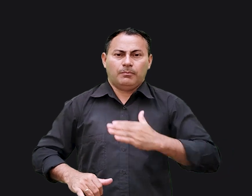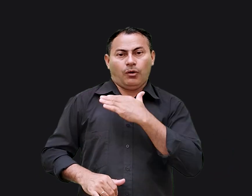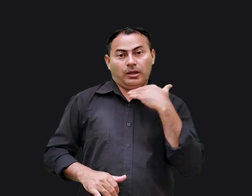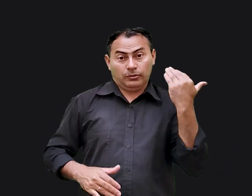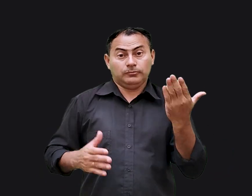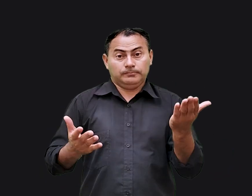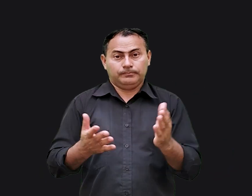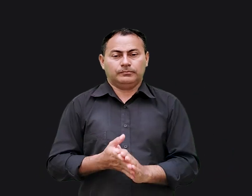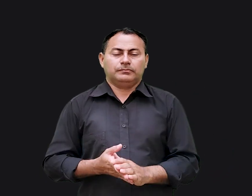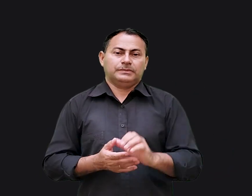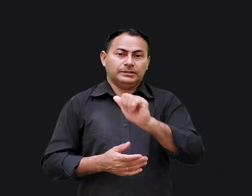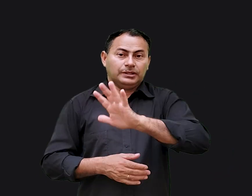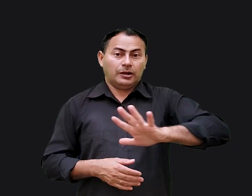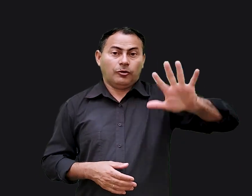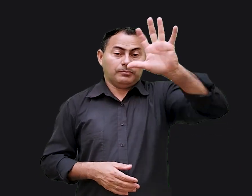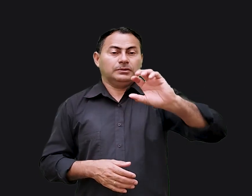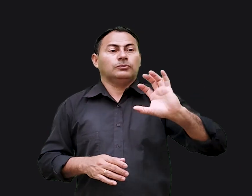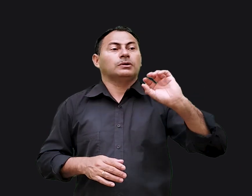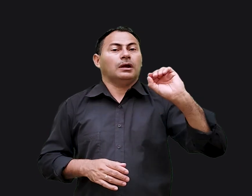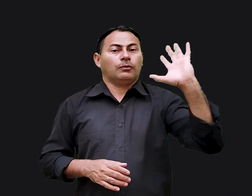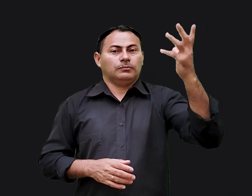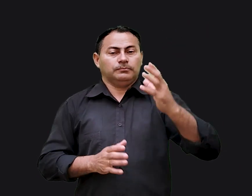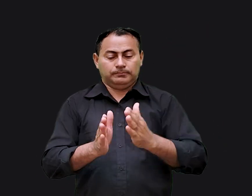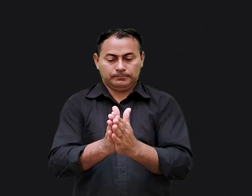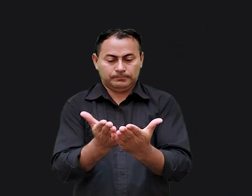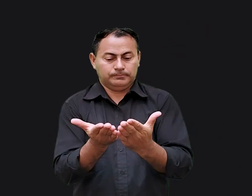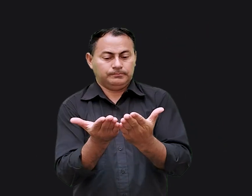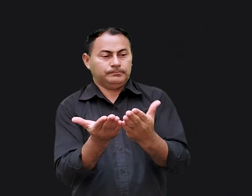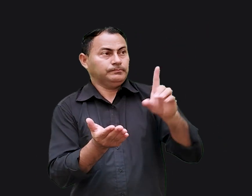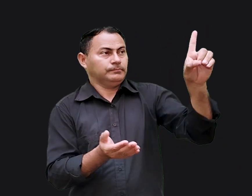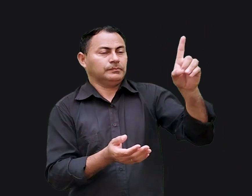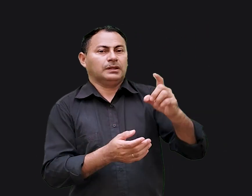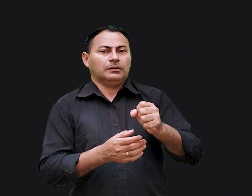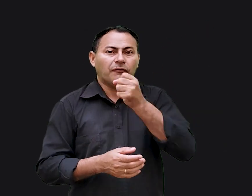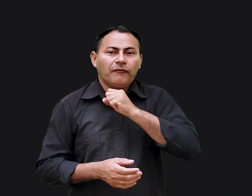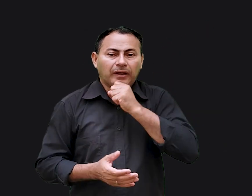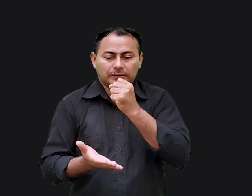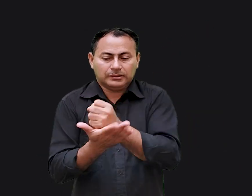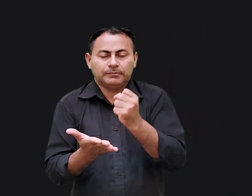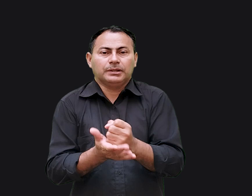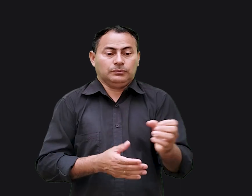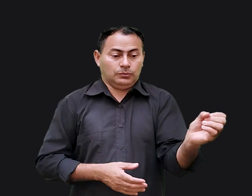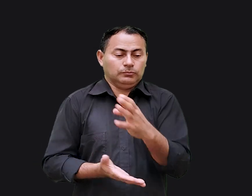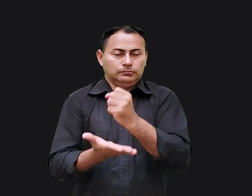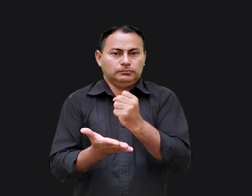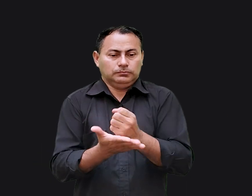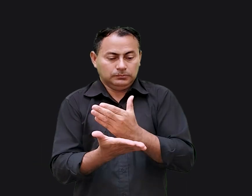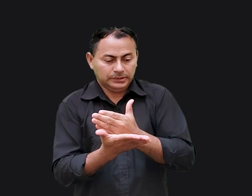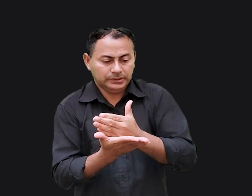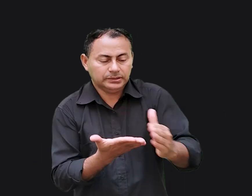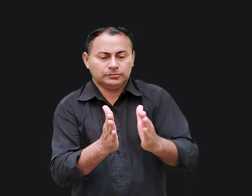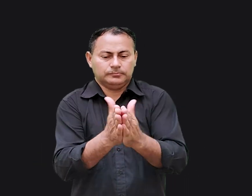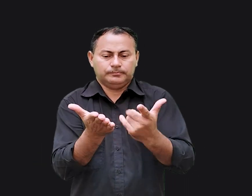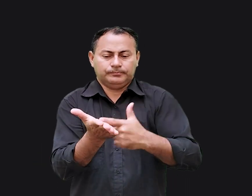morreu. Geralmente é assim que a Bíblia, tanto no Velho Testamento como no Novo Testamento, inicia os livros, para que tenhamos